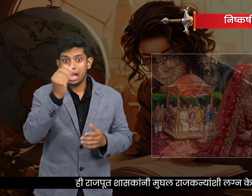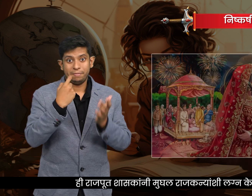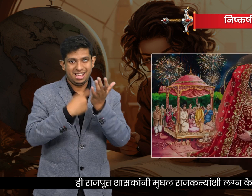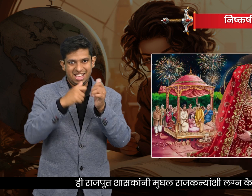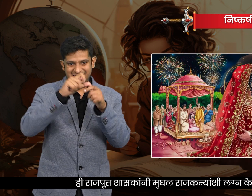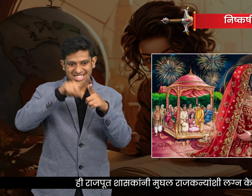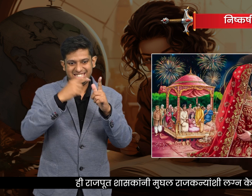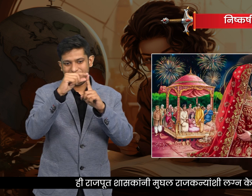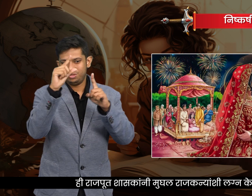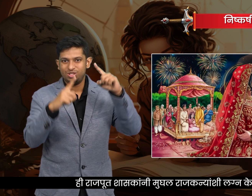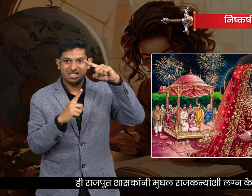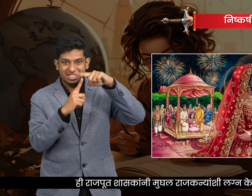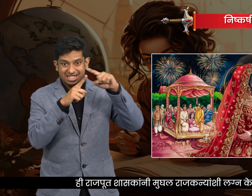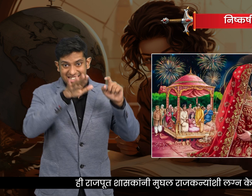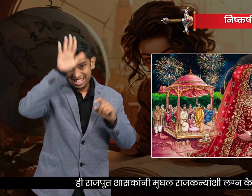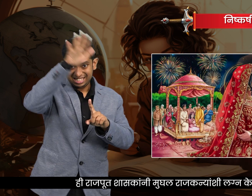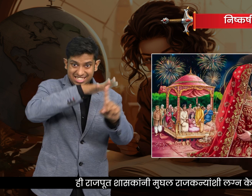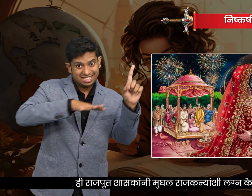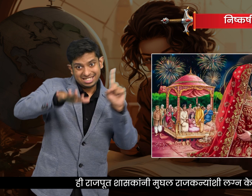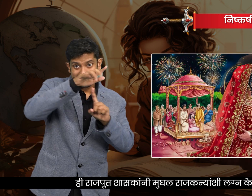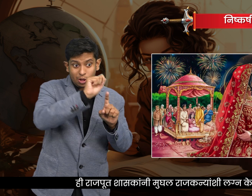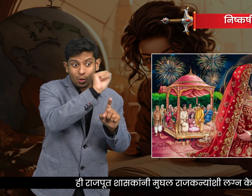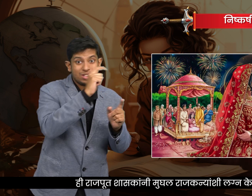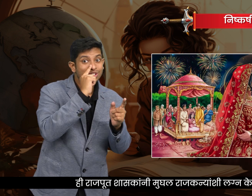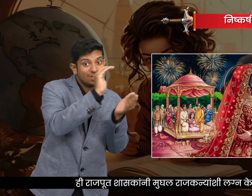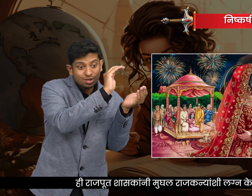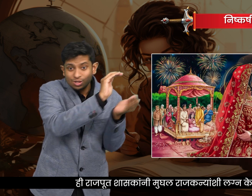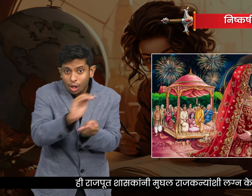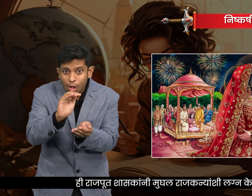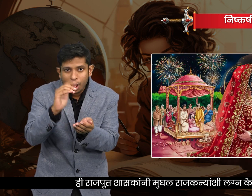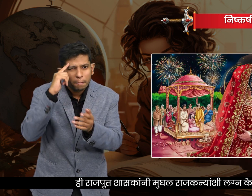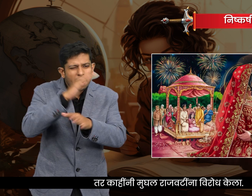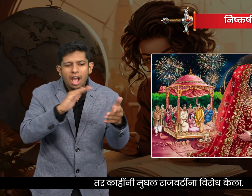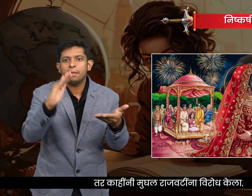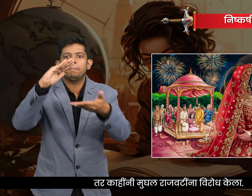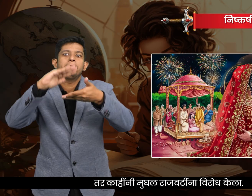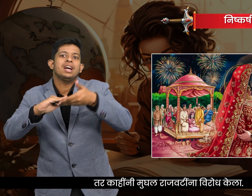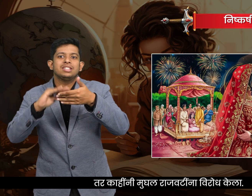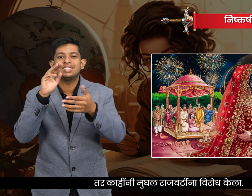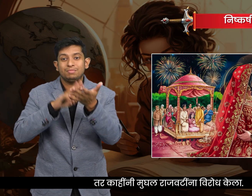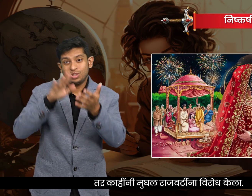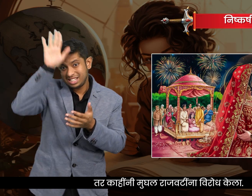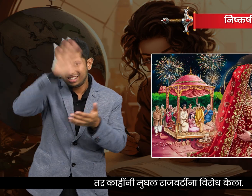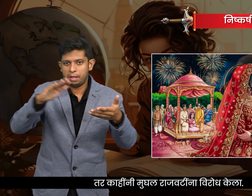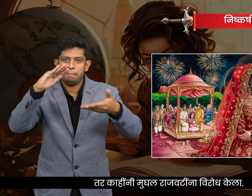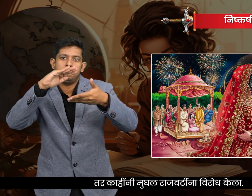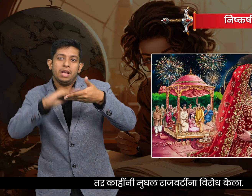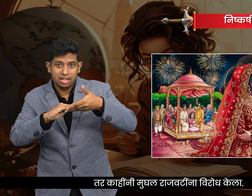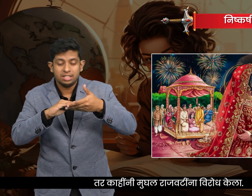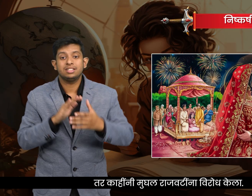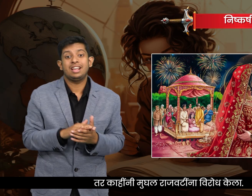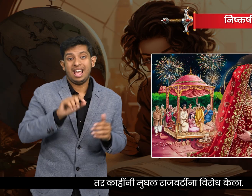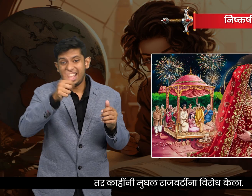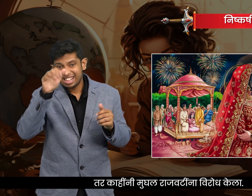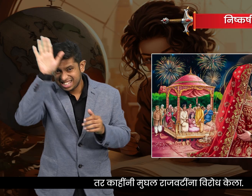काही राजपूत शासकांनी मुघल राजकन्याशी लग्न केले तर काहींनी मुघल